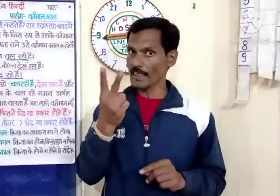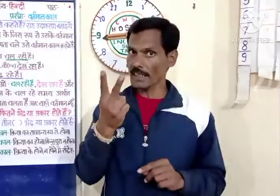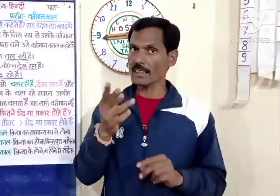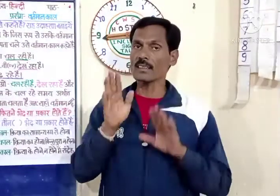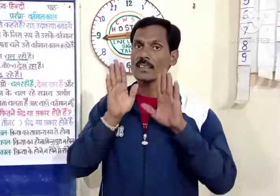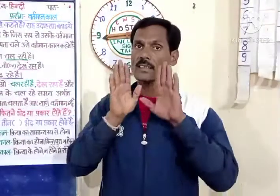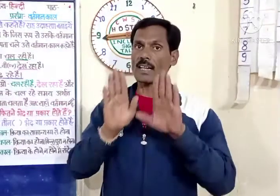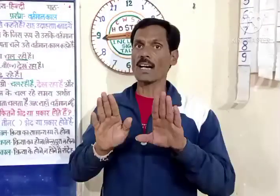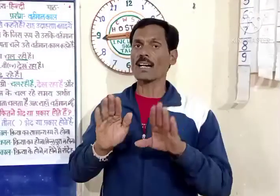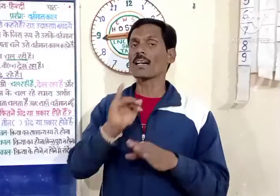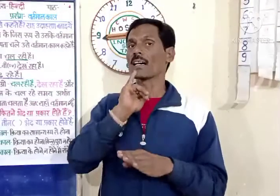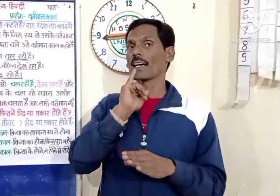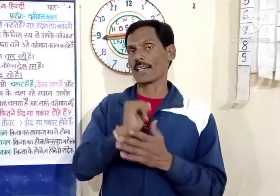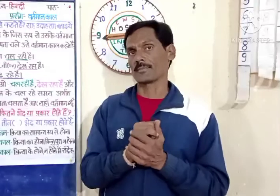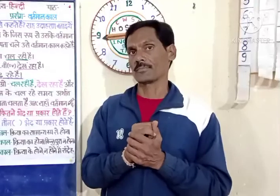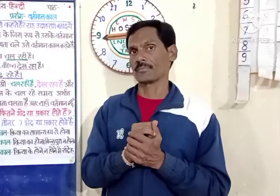देख रहा है।